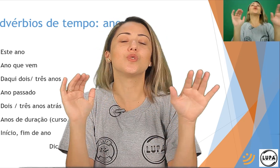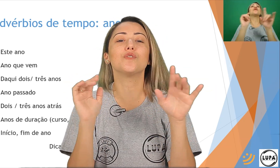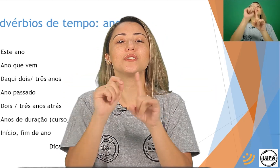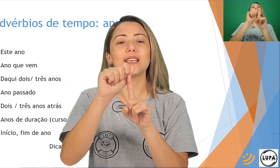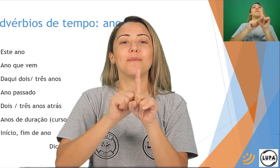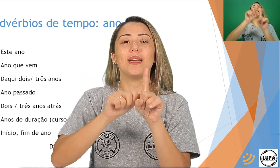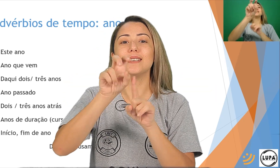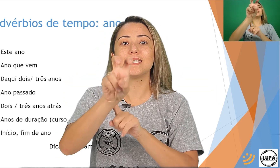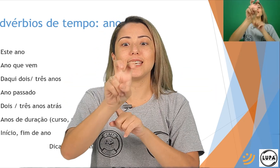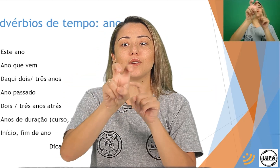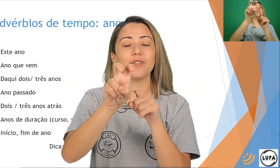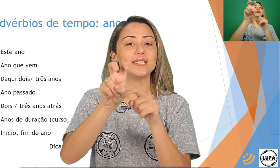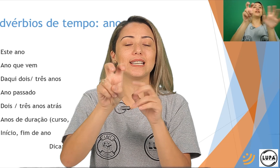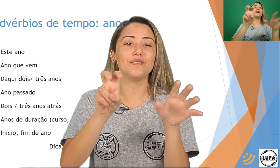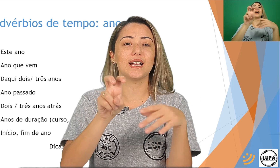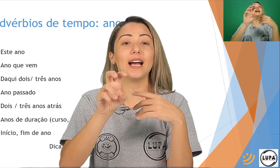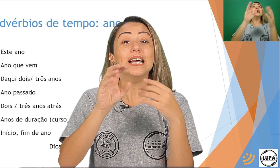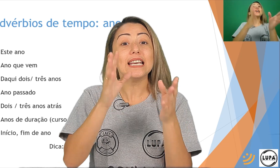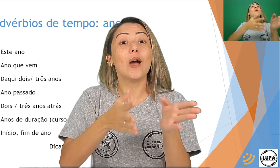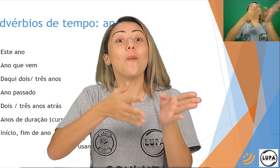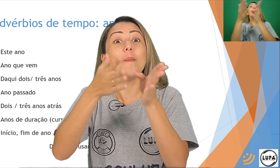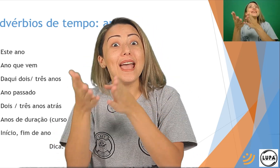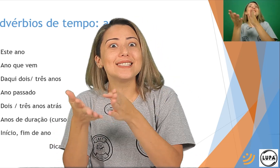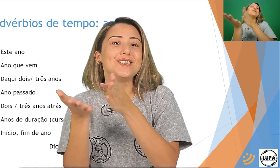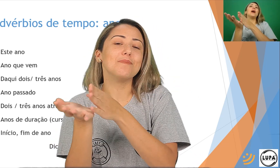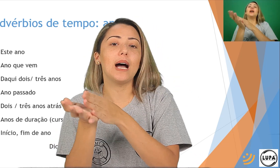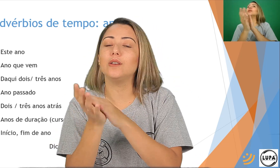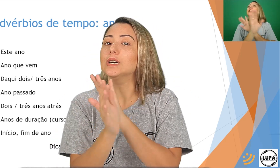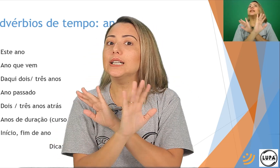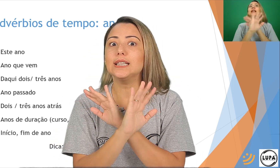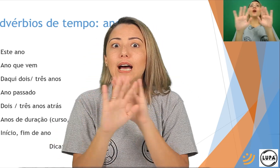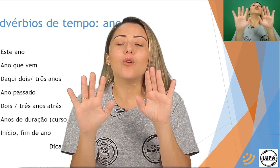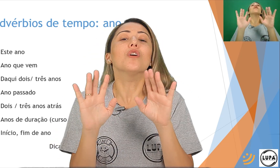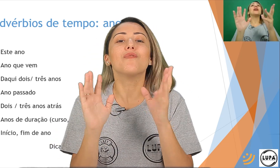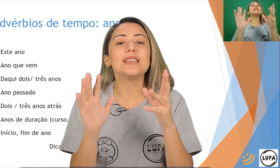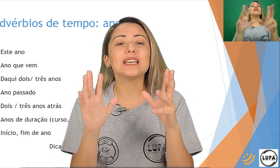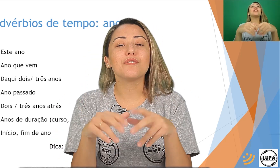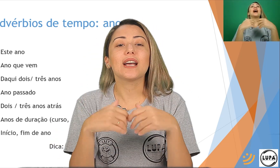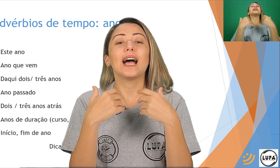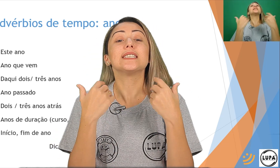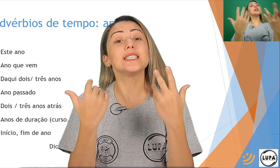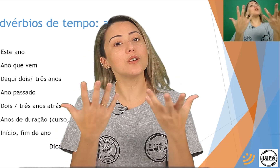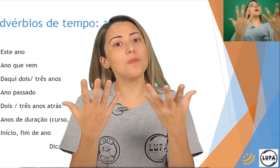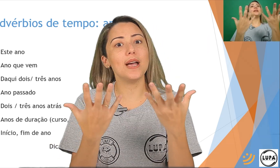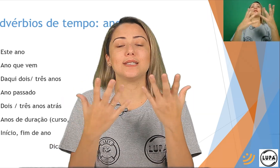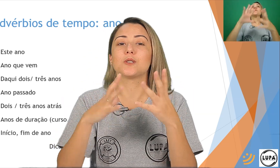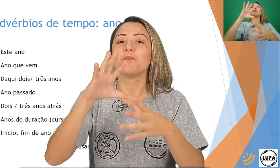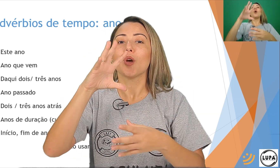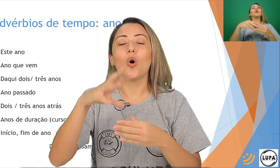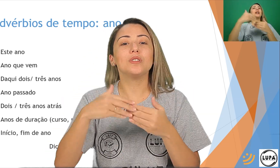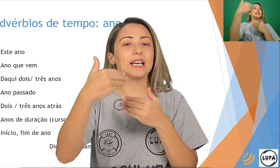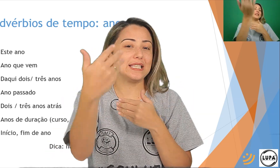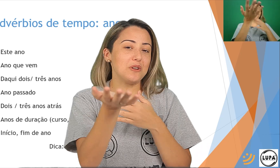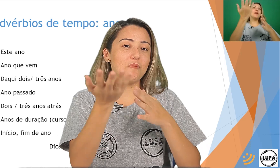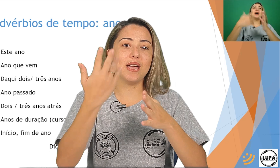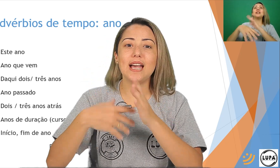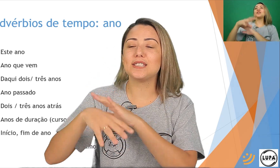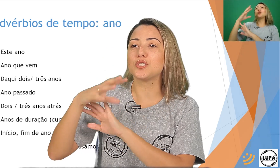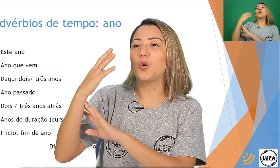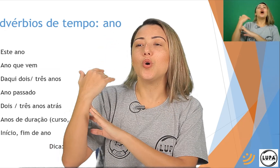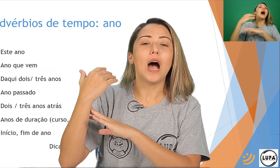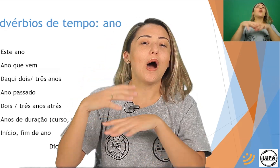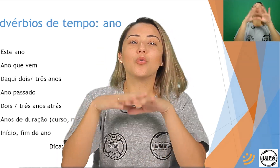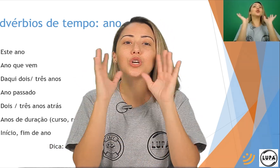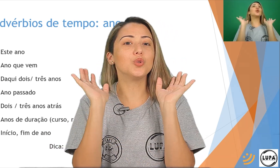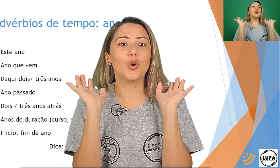Nunca, se um surdo fizer mês 5, vai significar que é um mês de maio. Não, vai significar 5 meses. Ou daqui 5